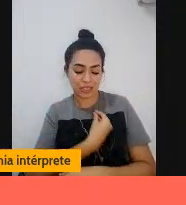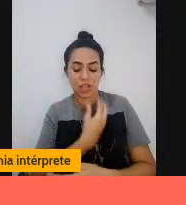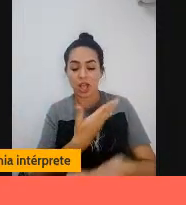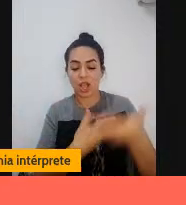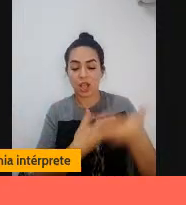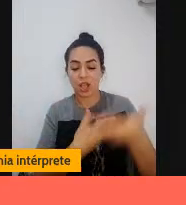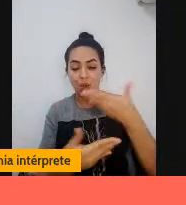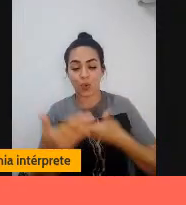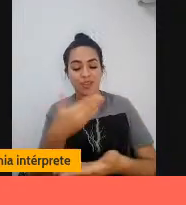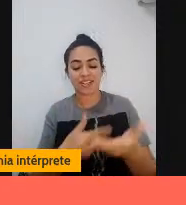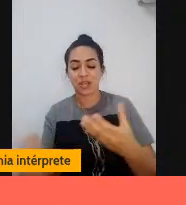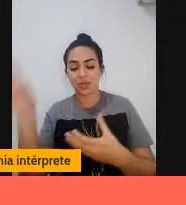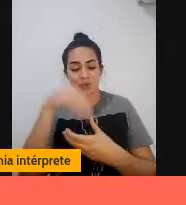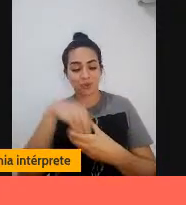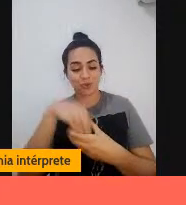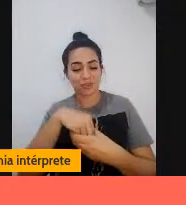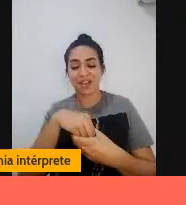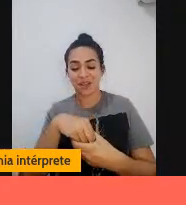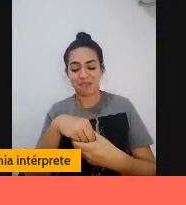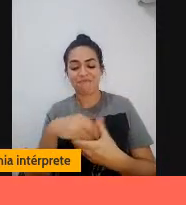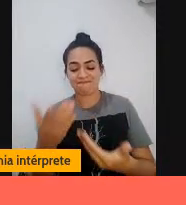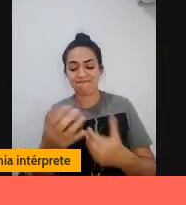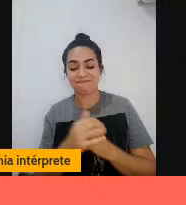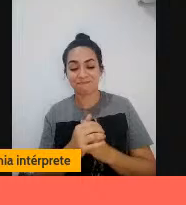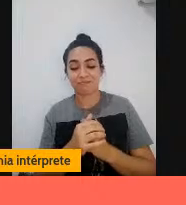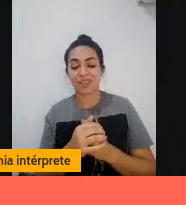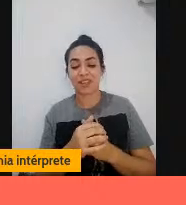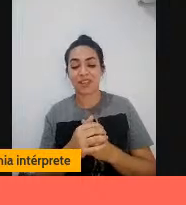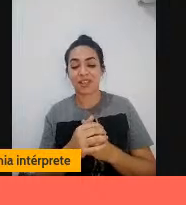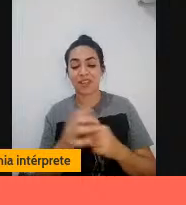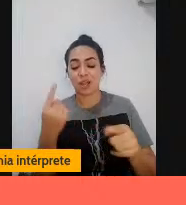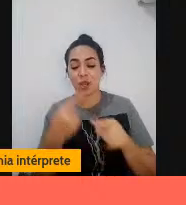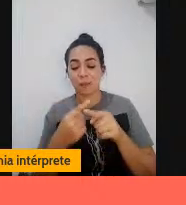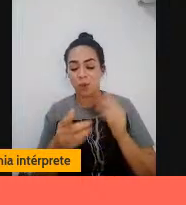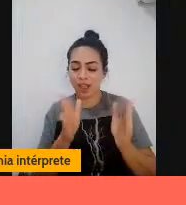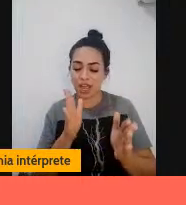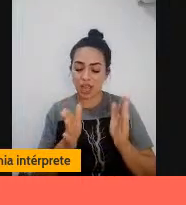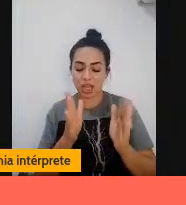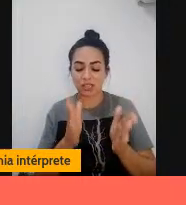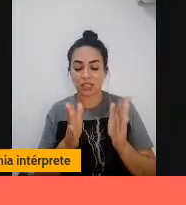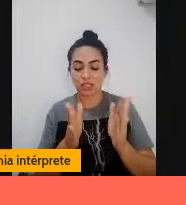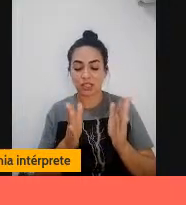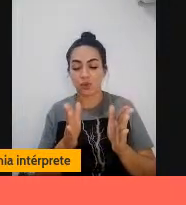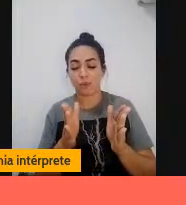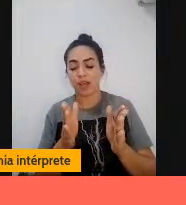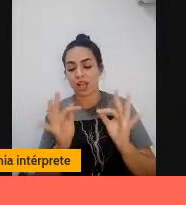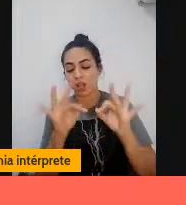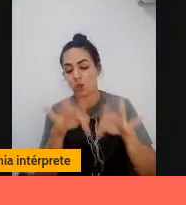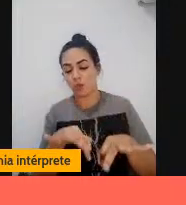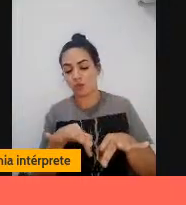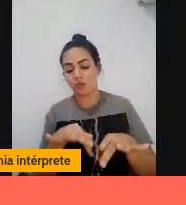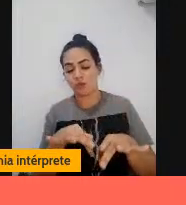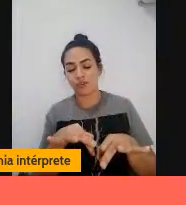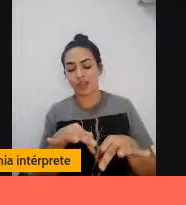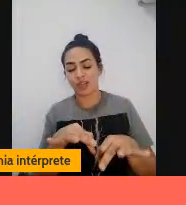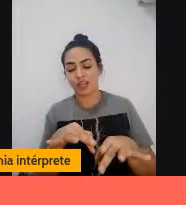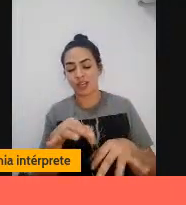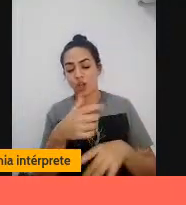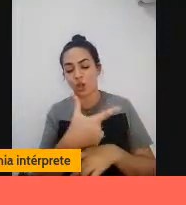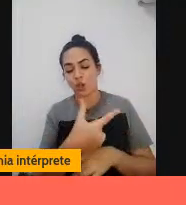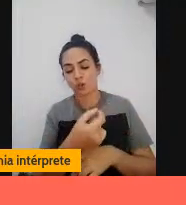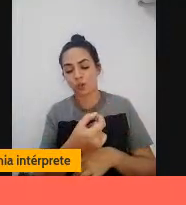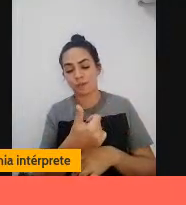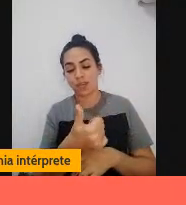estar na universidade presencialmente, porque entre o período, né, de final de período,